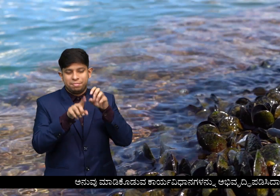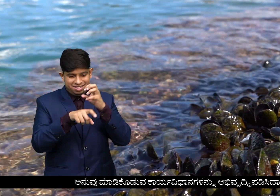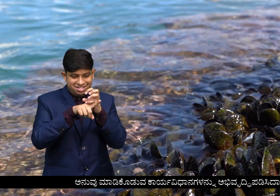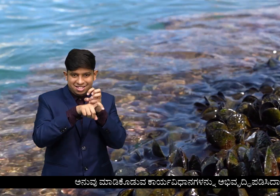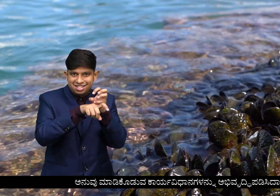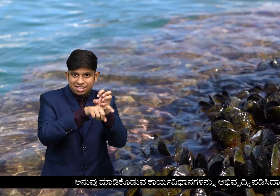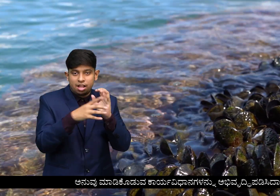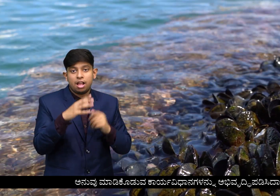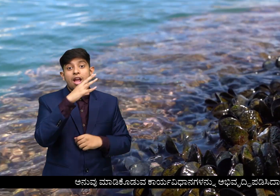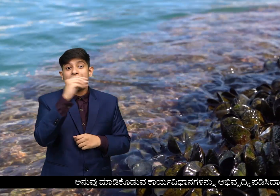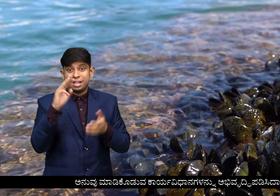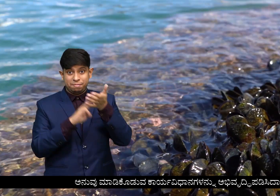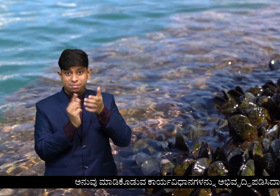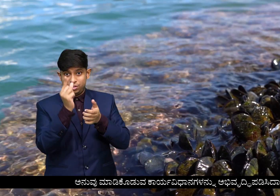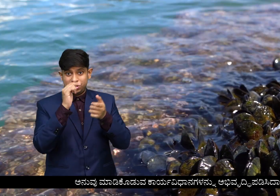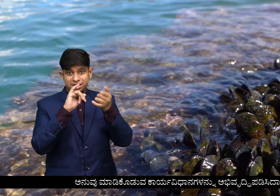ಅಭಿವೃದ್ಧಿಪಡಿಸಿದ್ದಾರೆ.